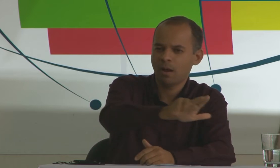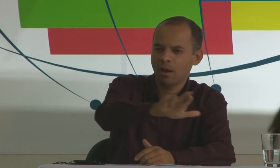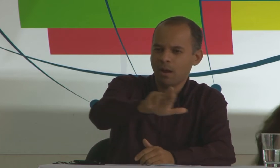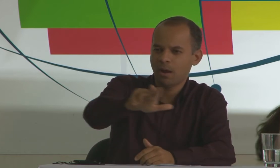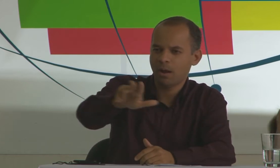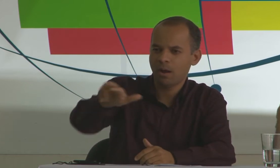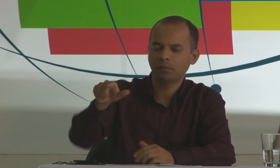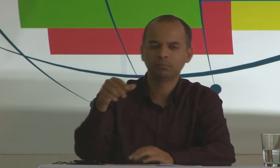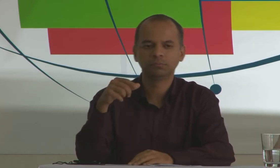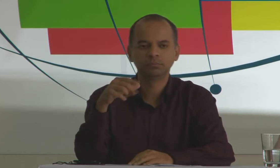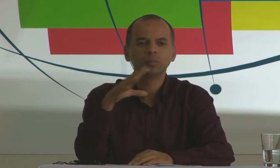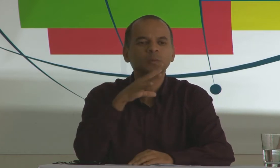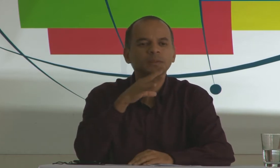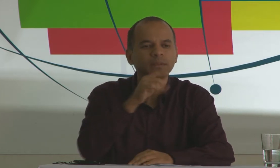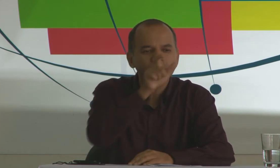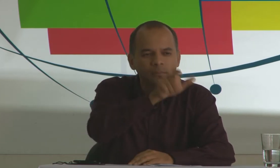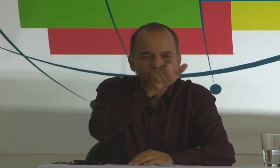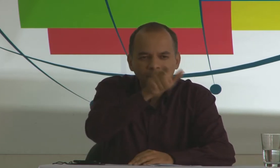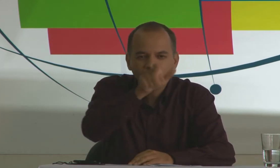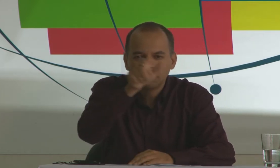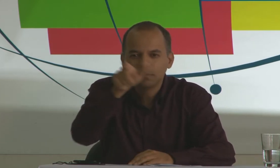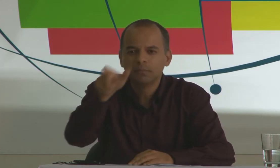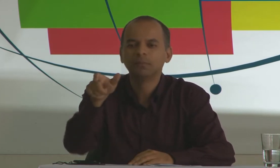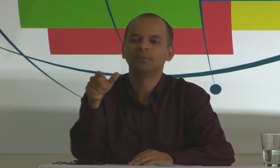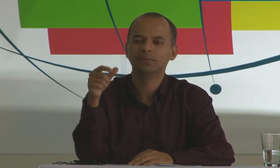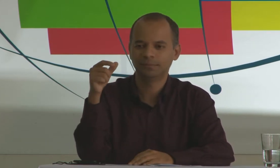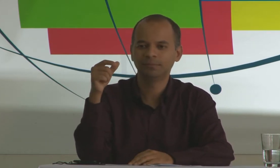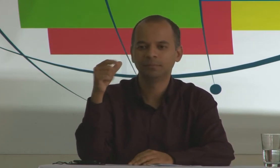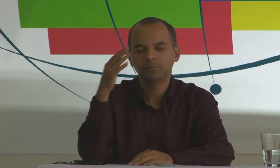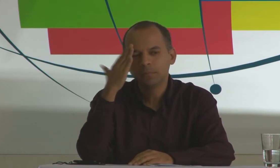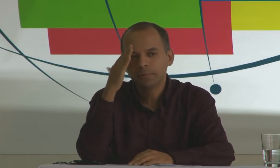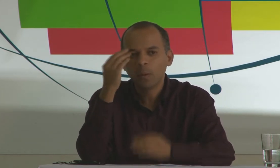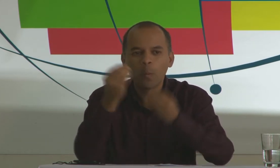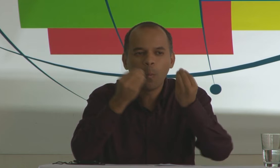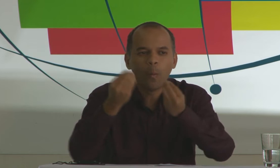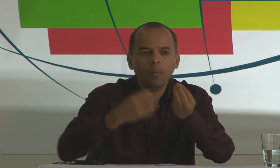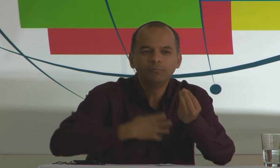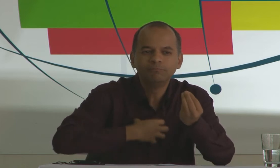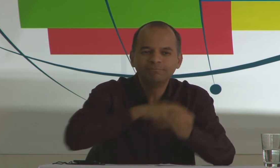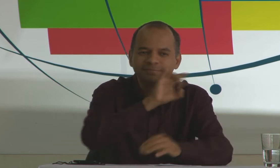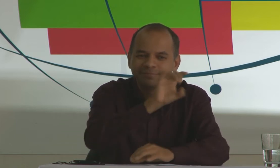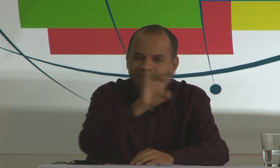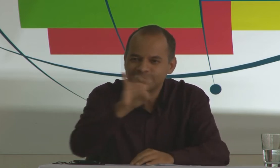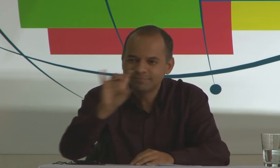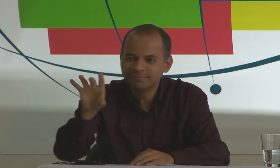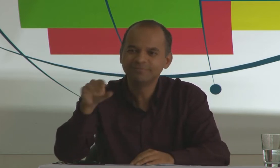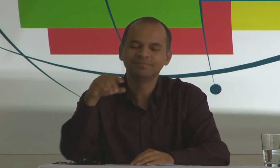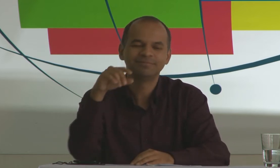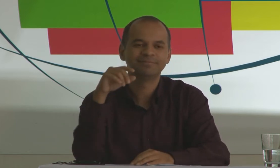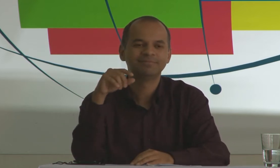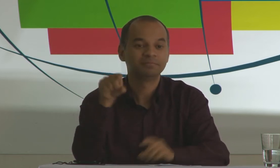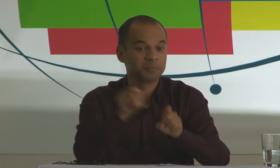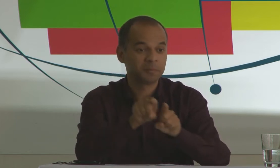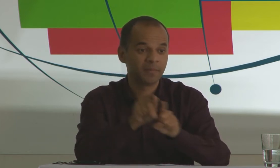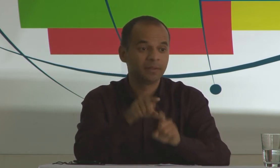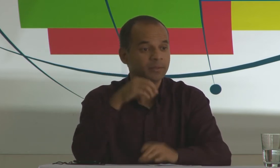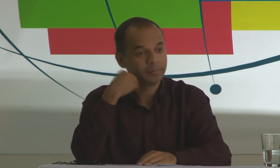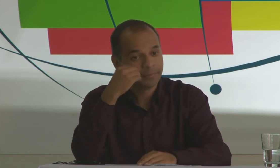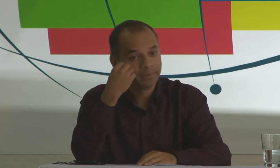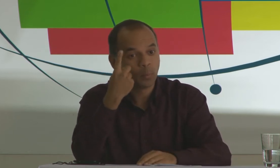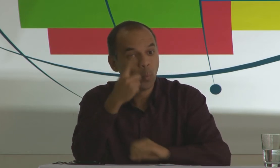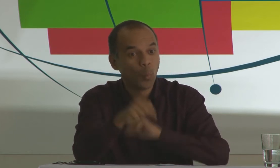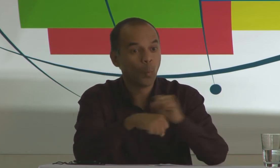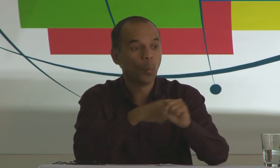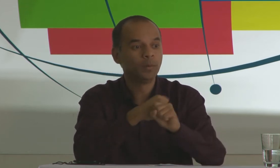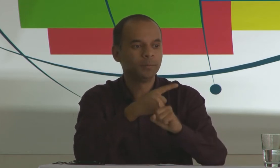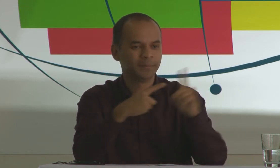geração acontecia também com surdos de diversos tipos. Então, cada pessoa tem uma maneira, forma de lidar com ela. Não é